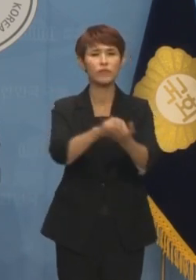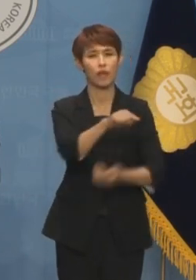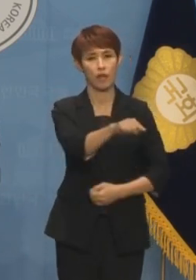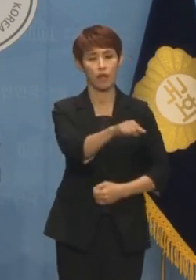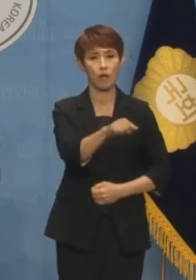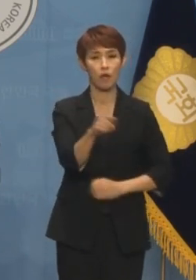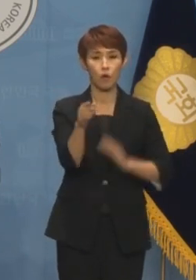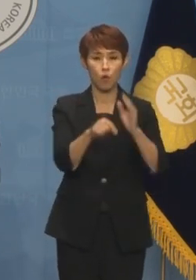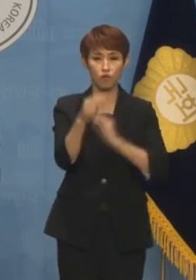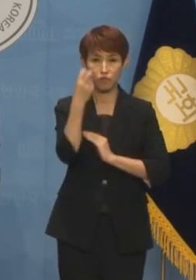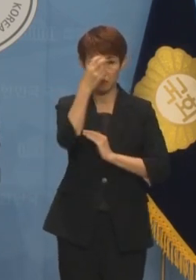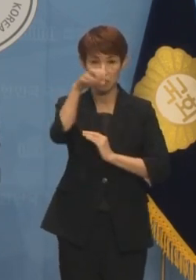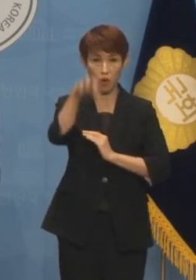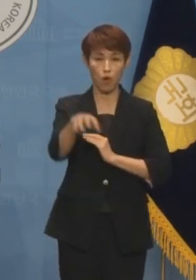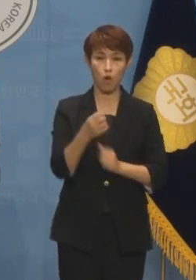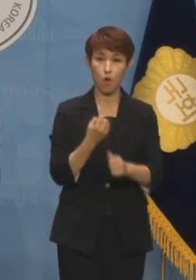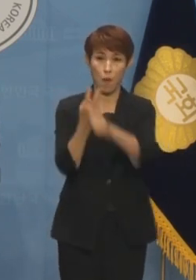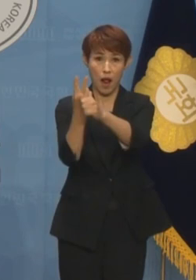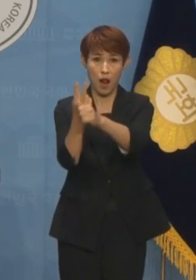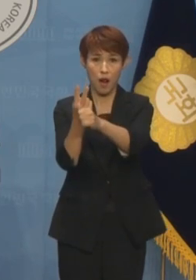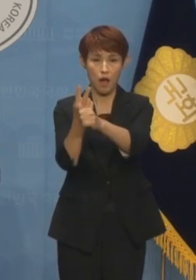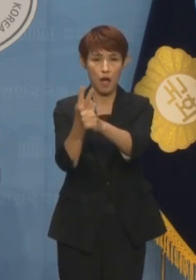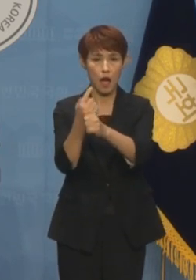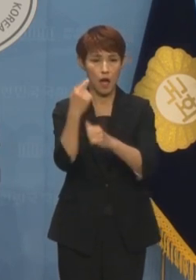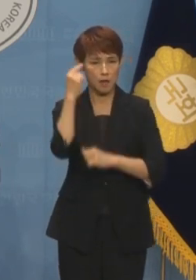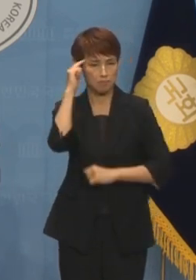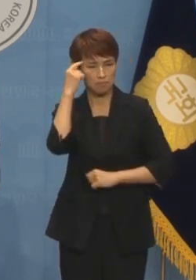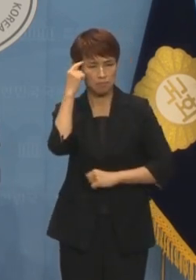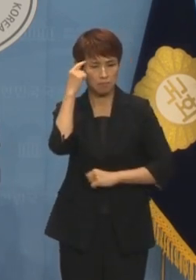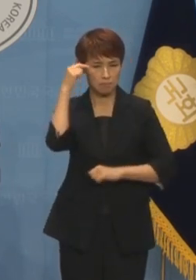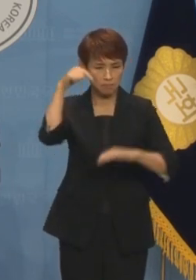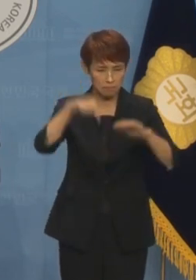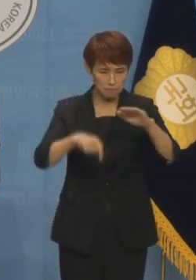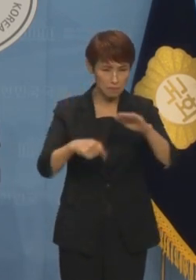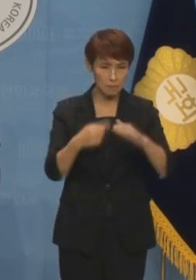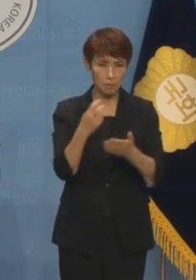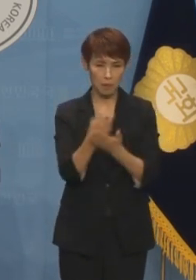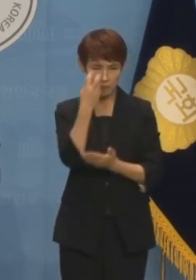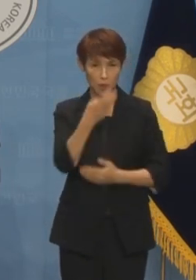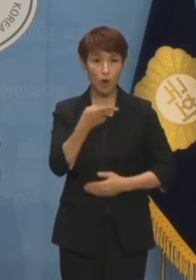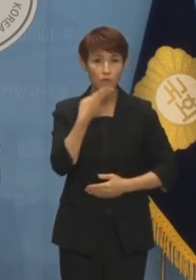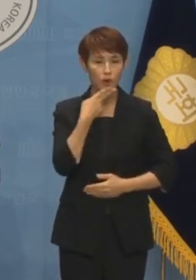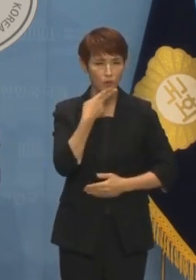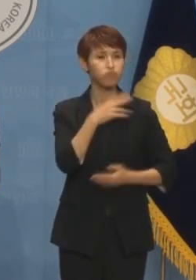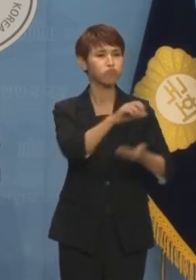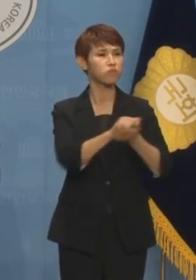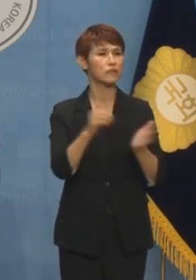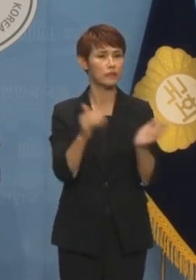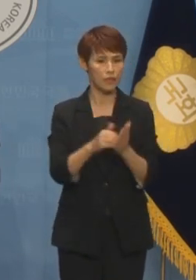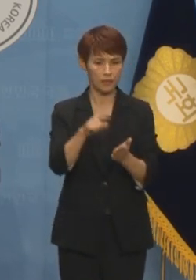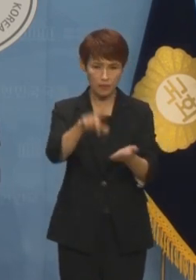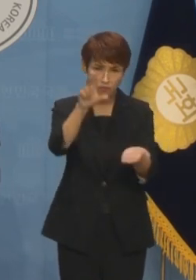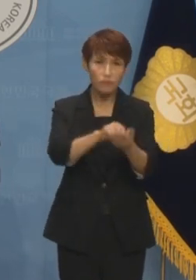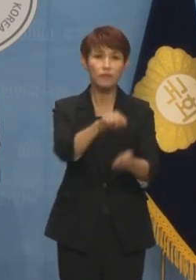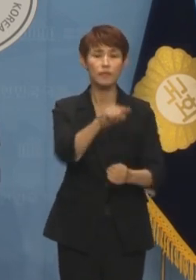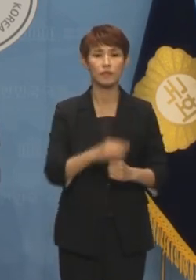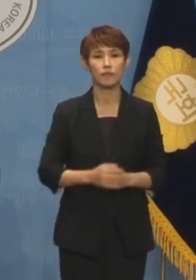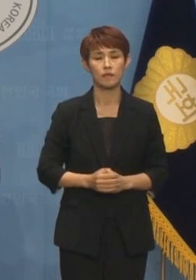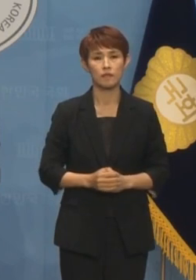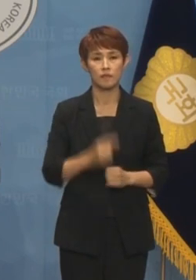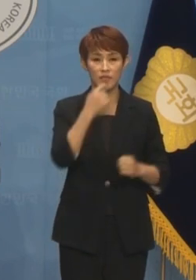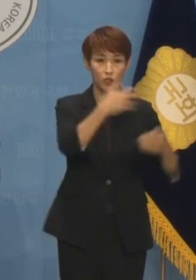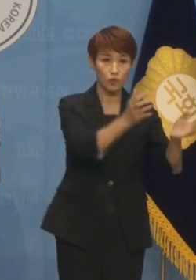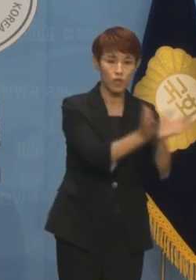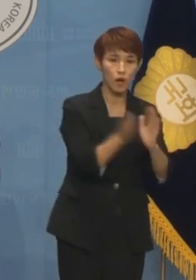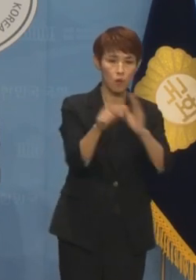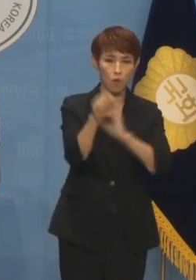요청에 숙고나 법적 검토 없이 응했다는 것은 더 큰 문제입니다. 민주당과